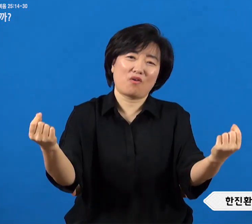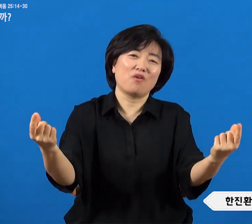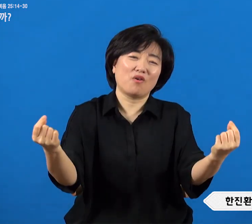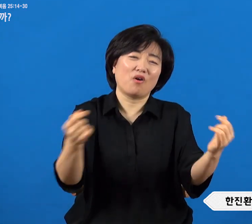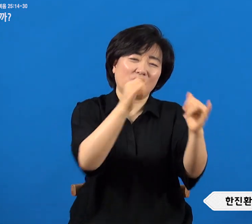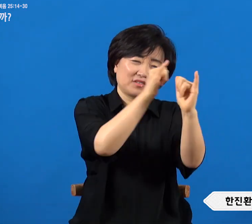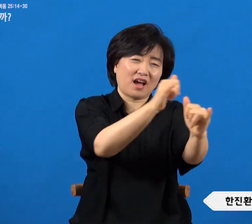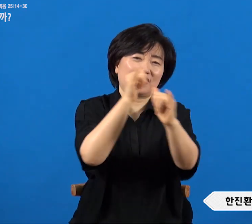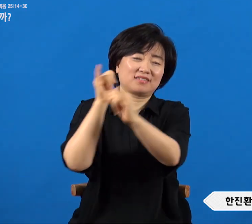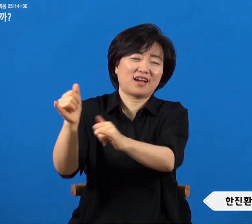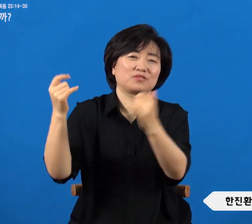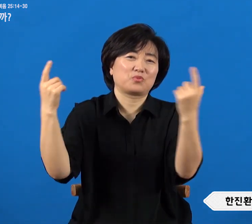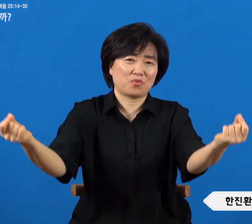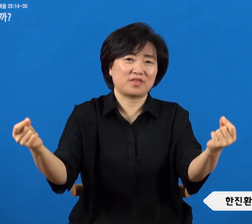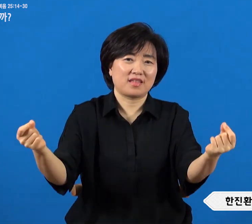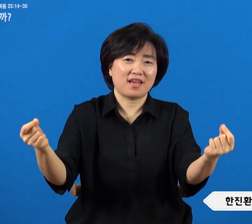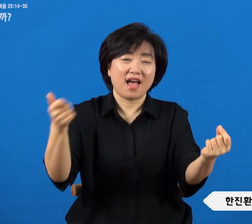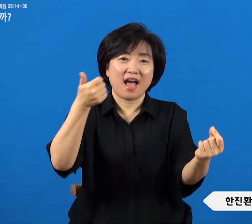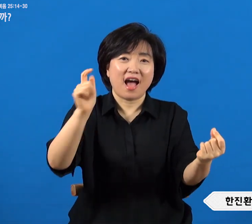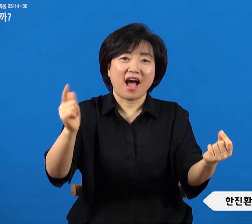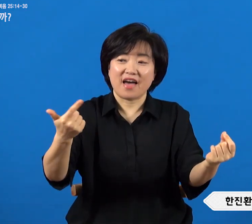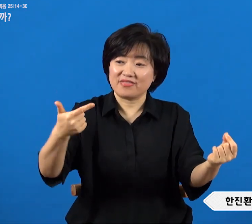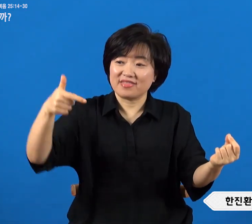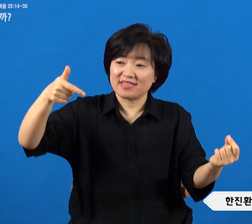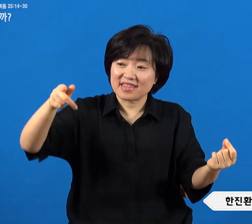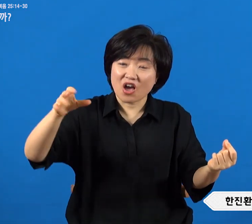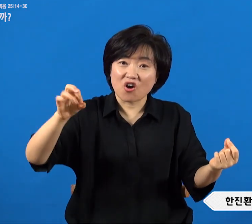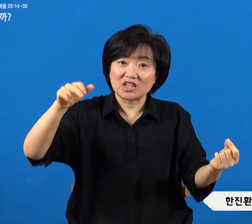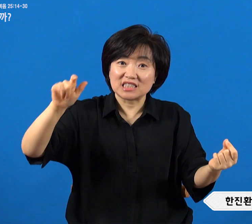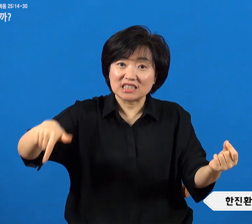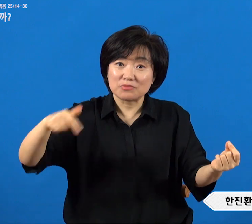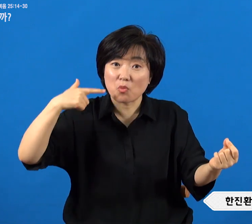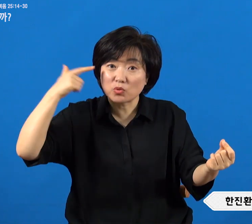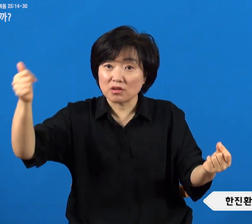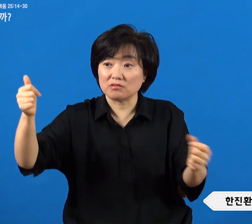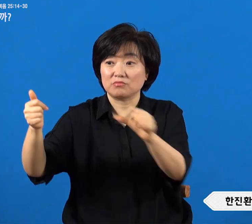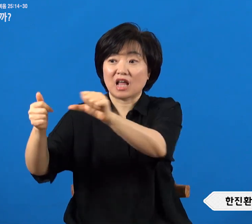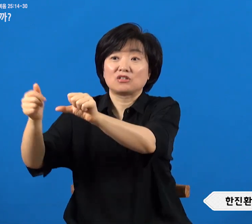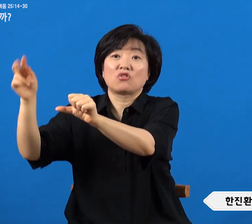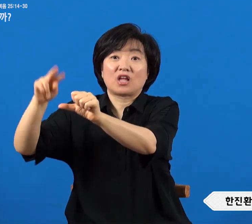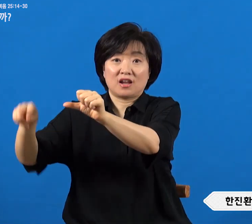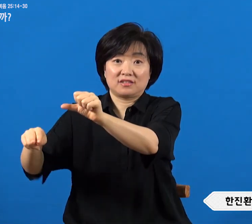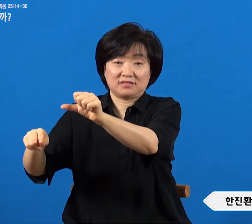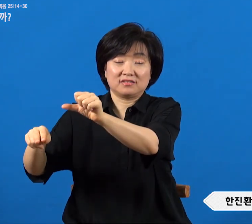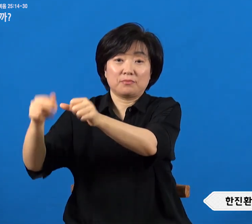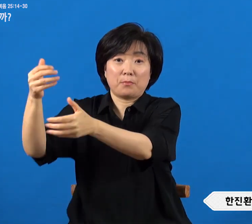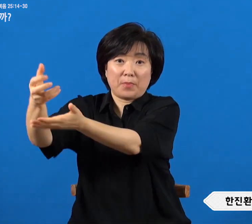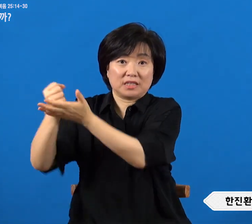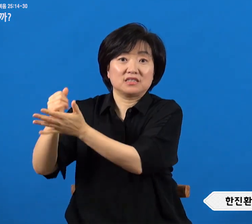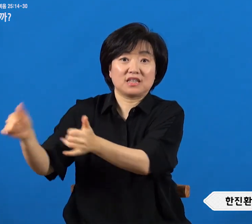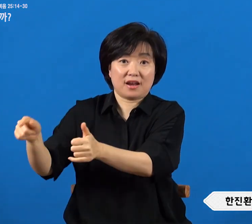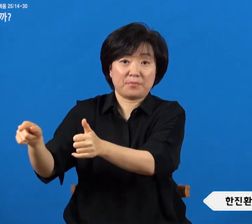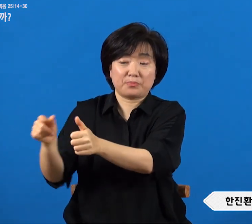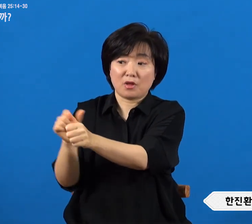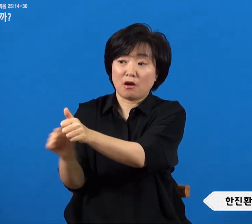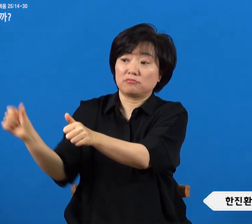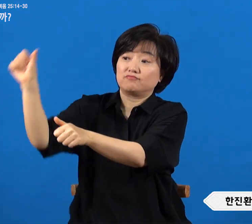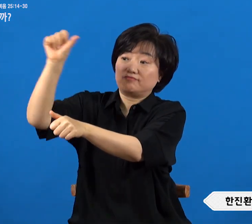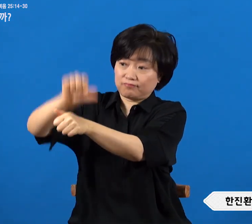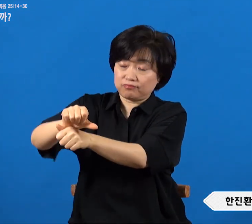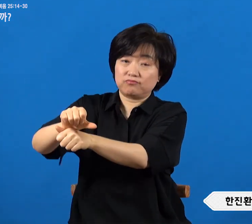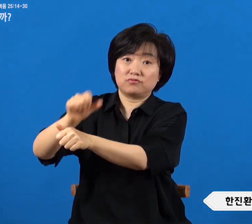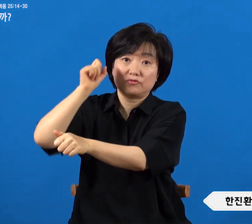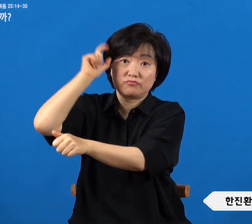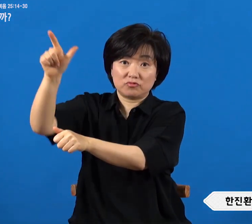같습니다. 한경직 목사님은 어떤 의미에서는 5달란트 받은 분이지요. 그래서 그 정도로 위대한 삶을